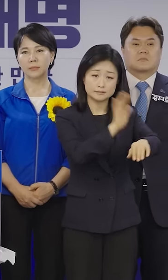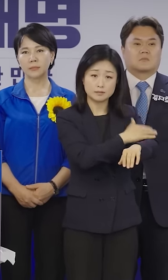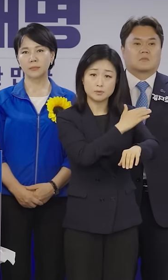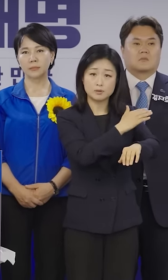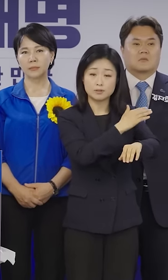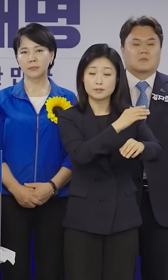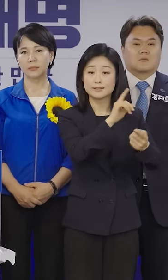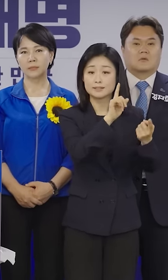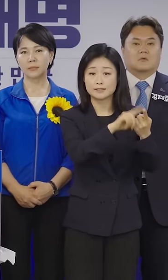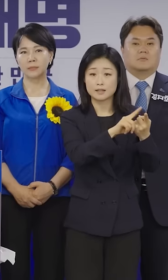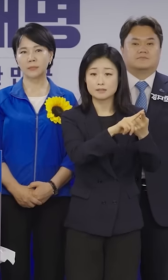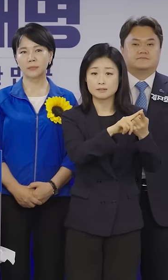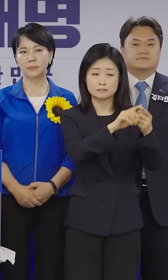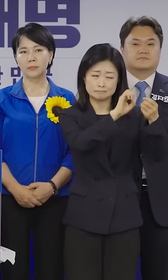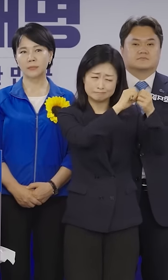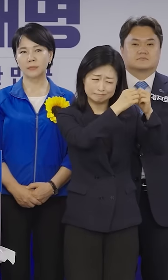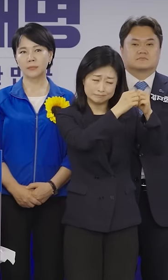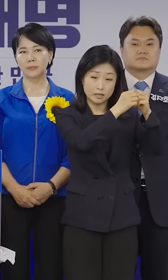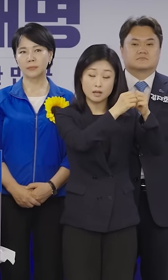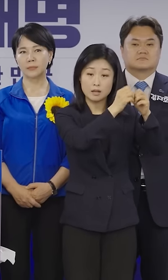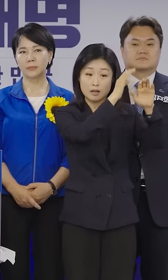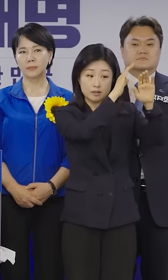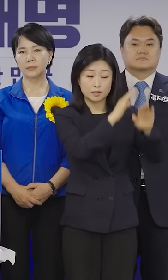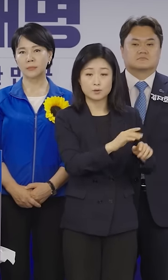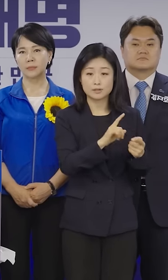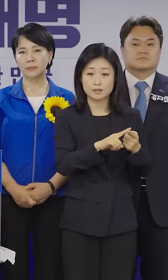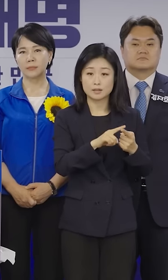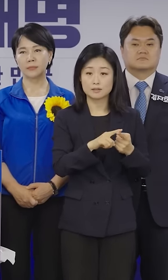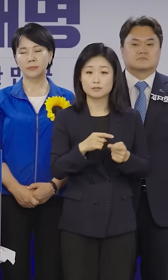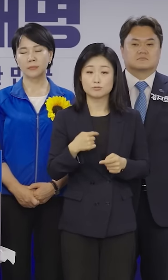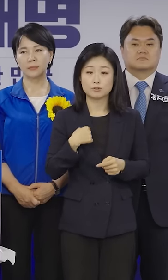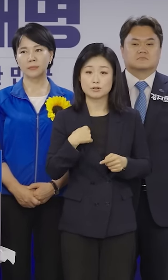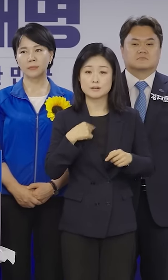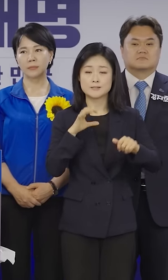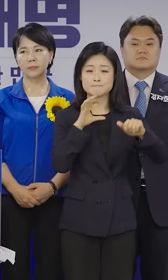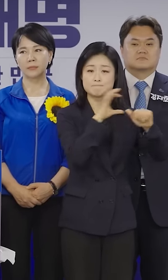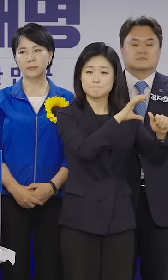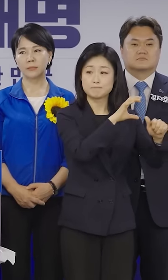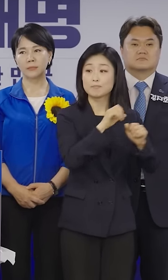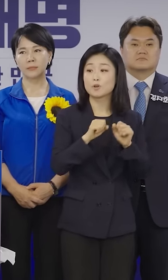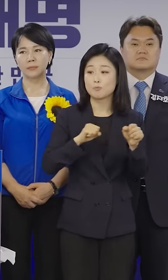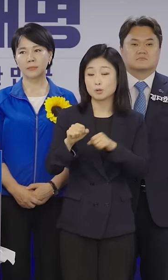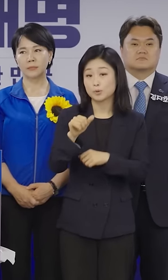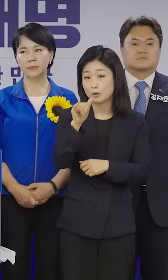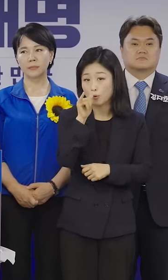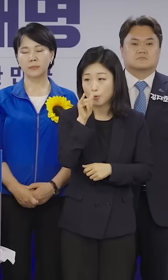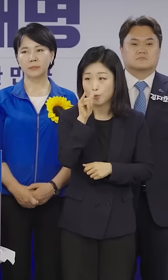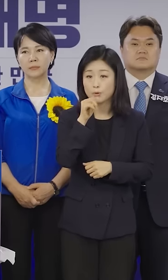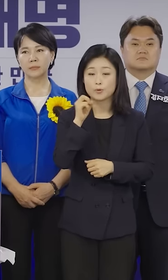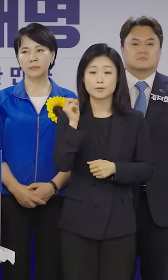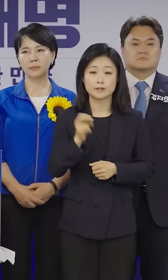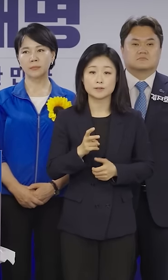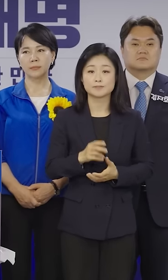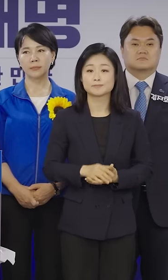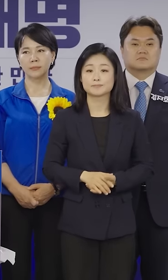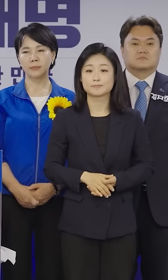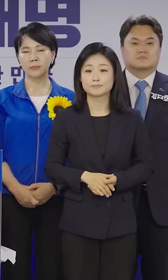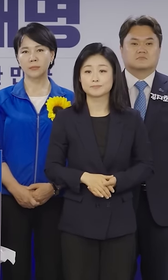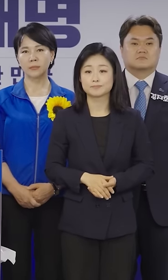오도에 대해서 저희가 저지활동도 열심히 합니다만 또 그 한편으로